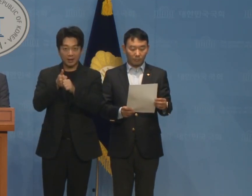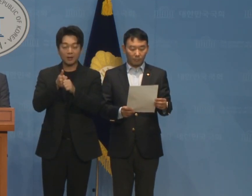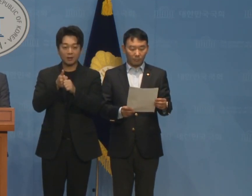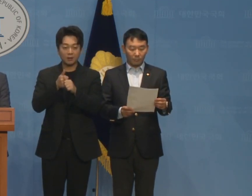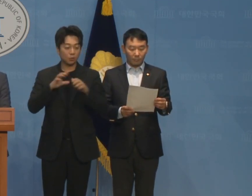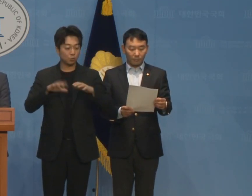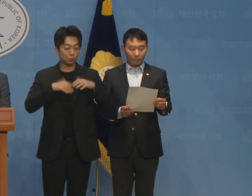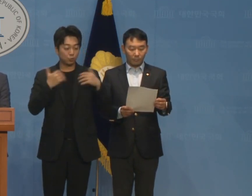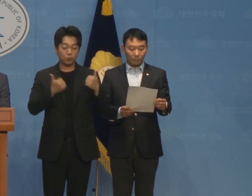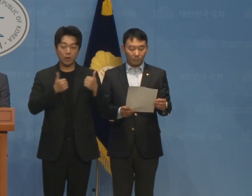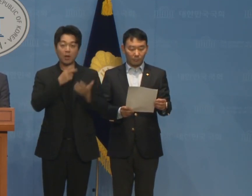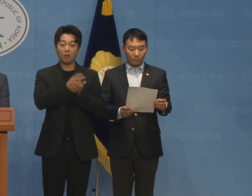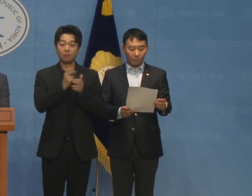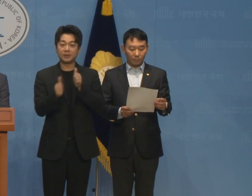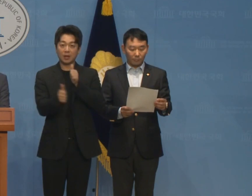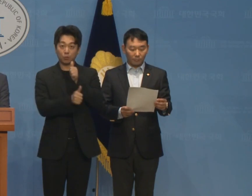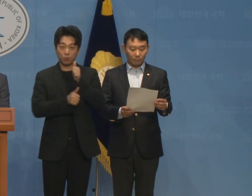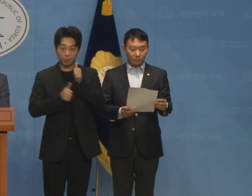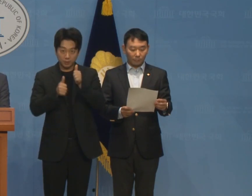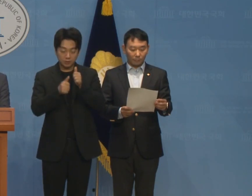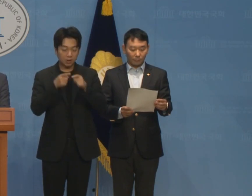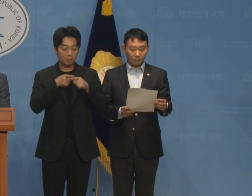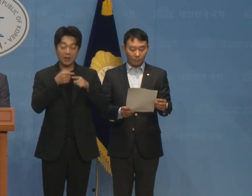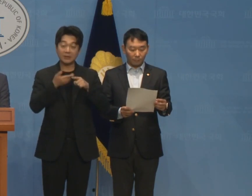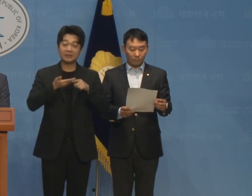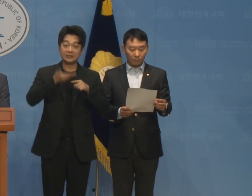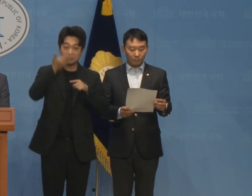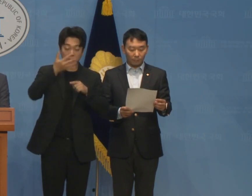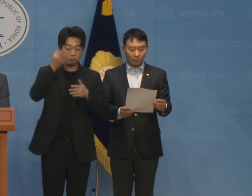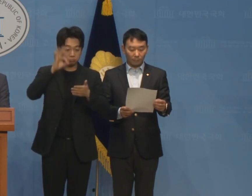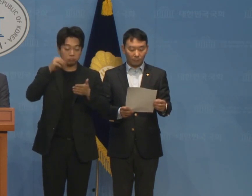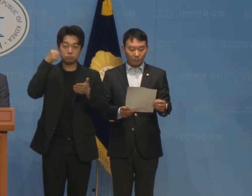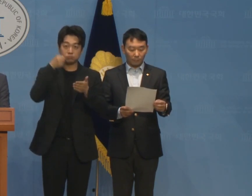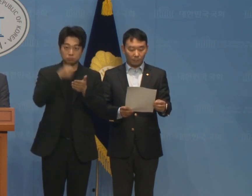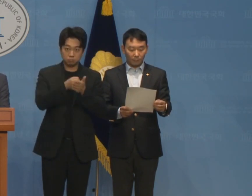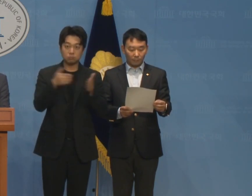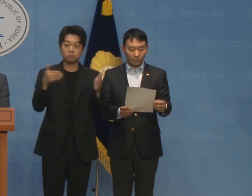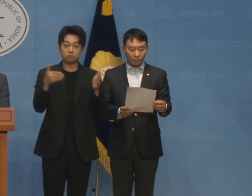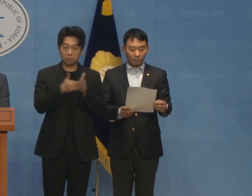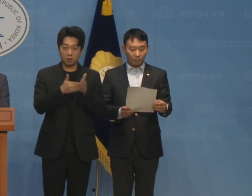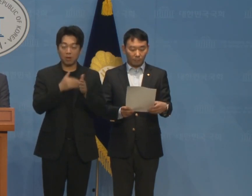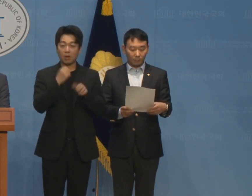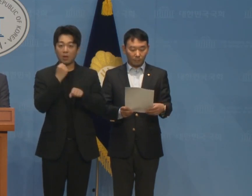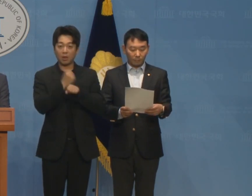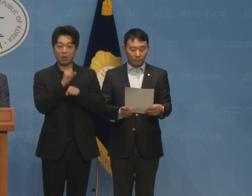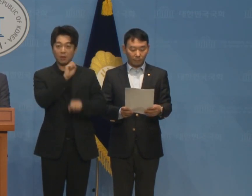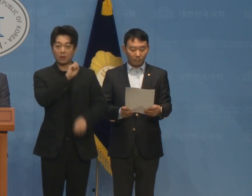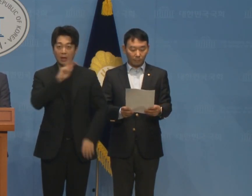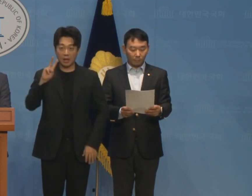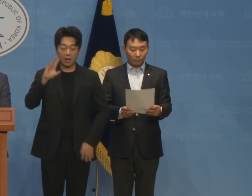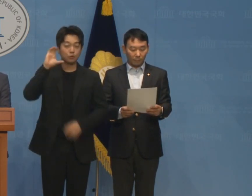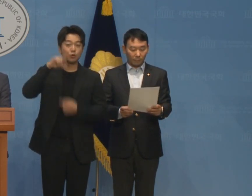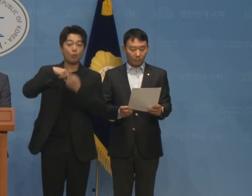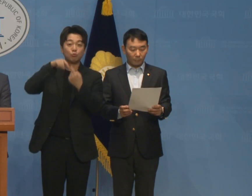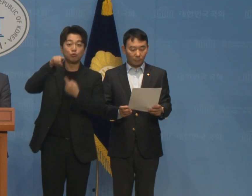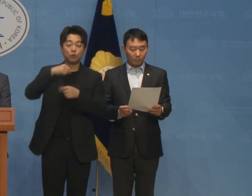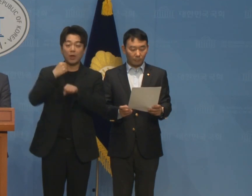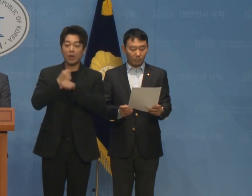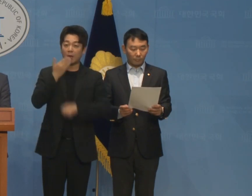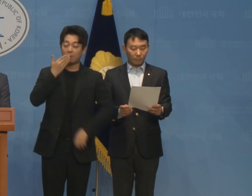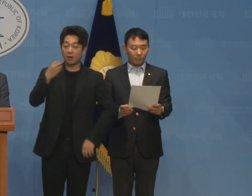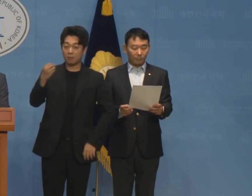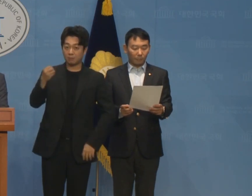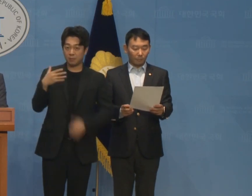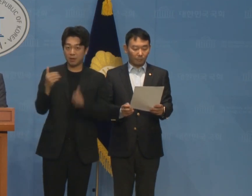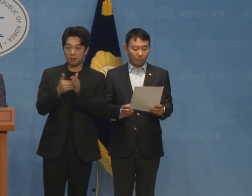과반이 탄핵 소추를 의결한 후 법사위로 회부되어야 이번 청문과 같은 절차를 진행할 수 있다고